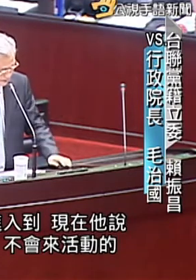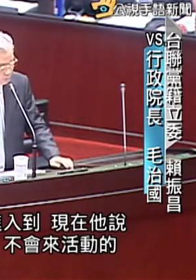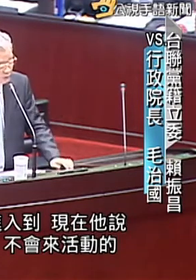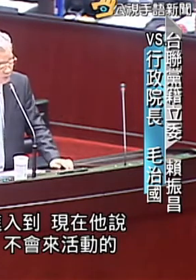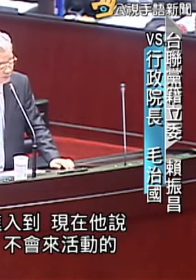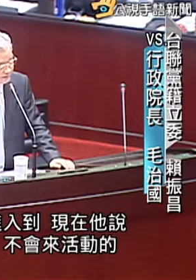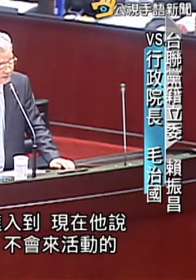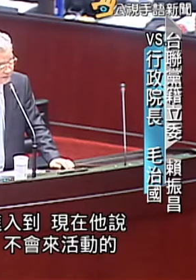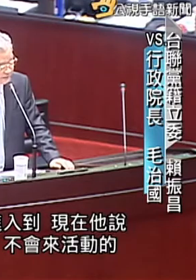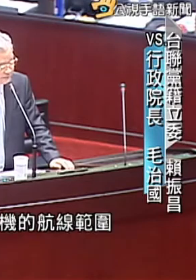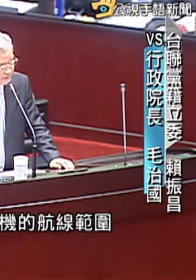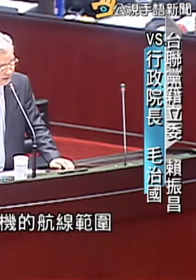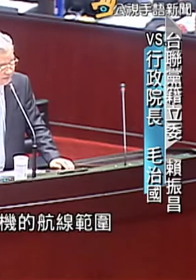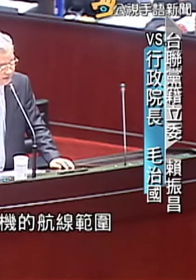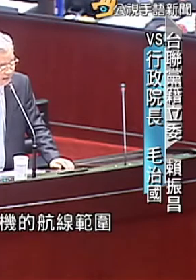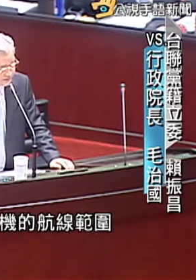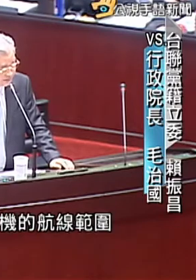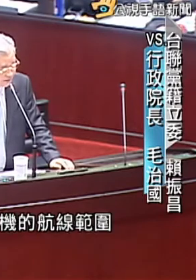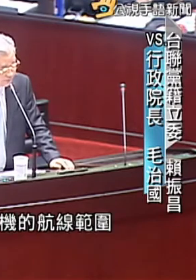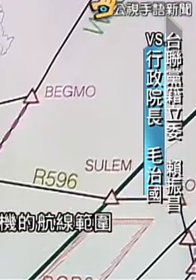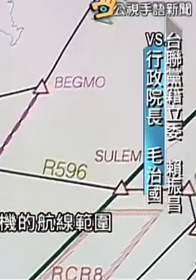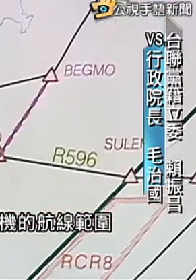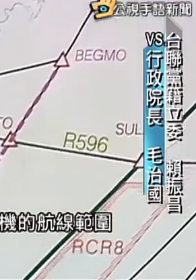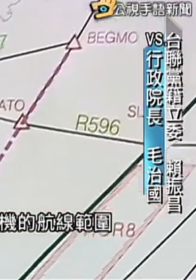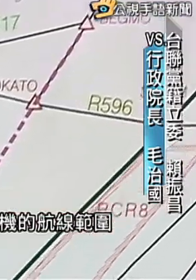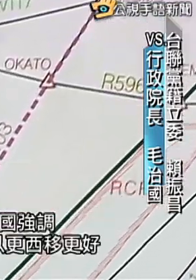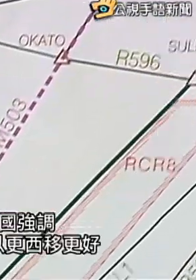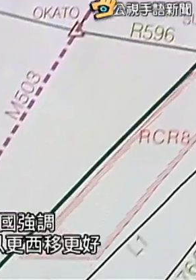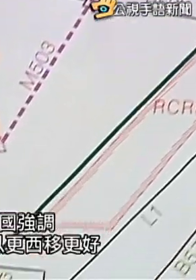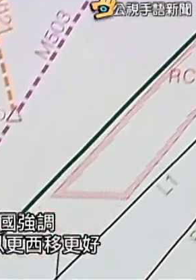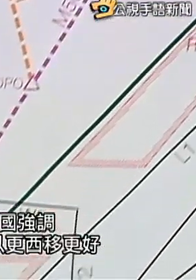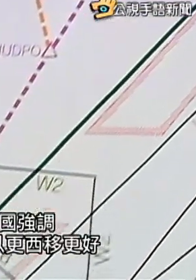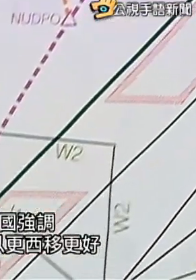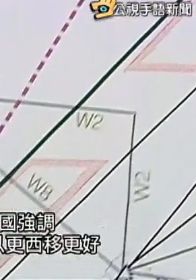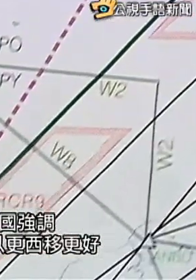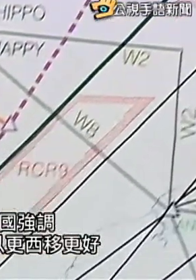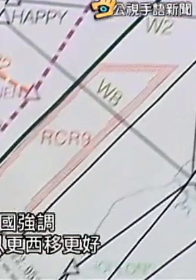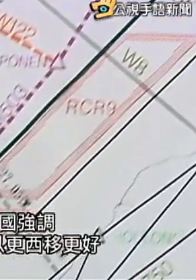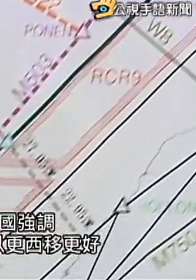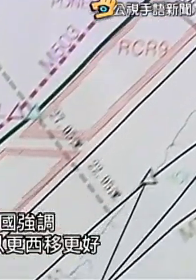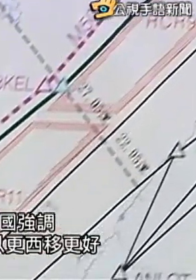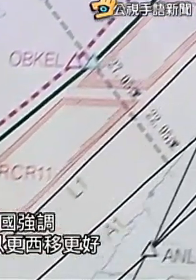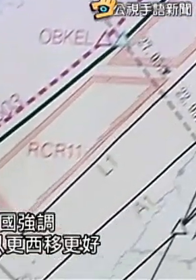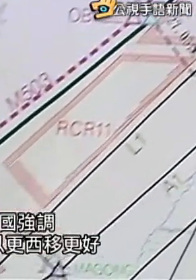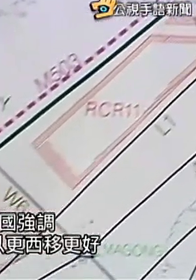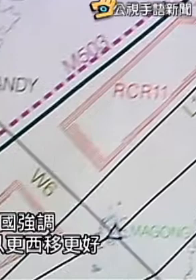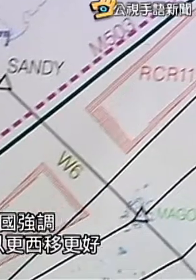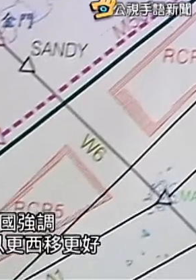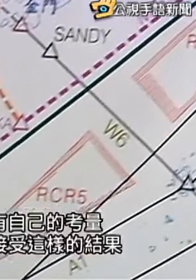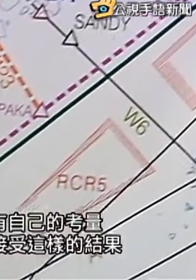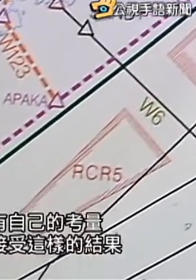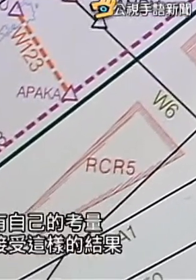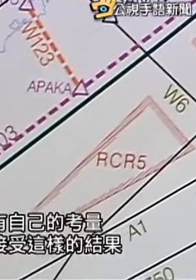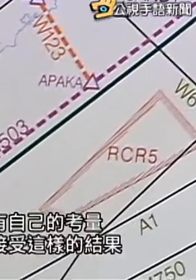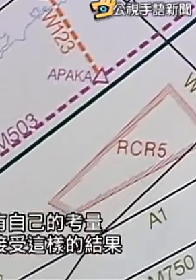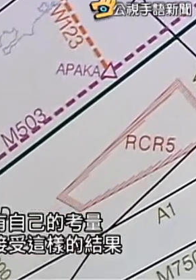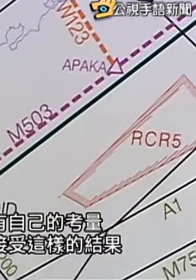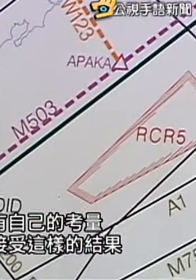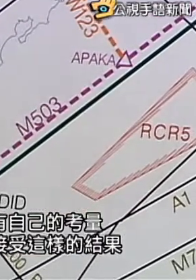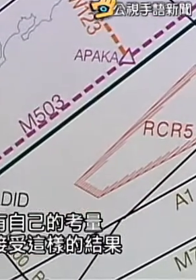活动的这个民航机的航线范围。 毛治国强调 M503 可以更西移更好，但是中方有自己的考量，只能勉强先